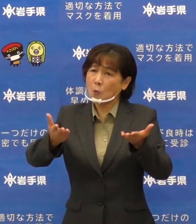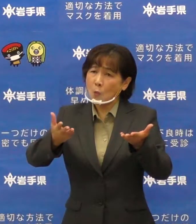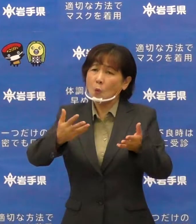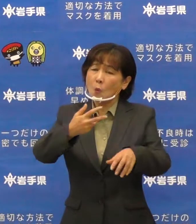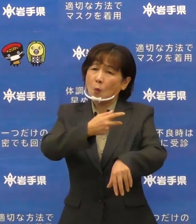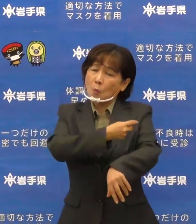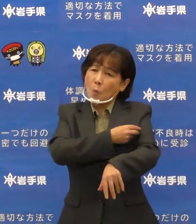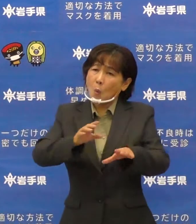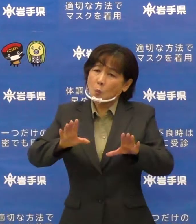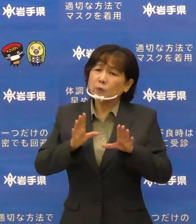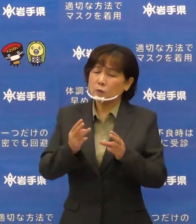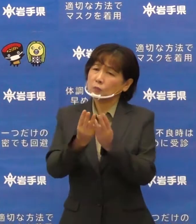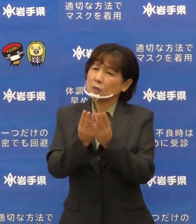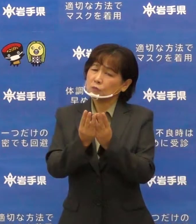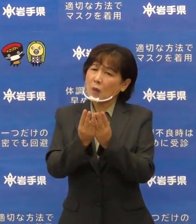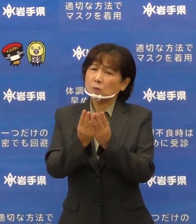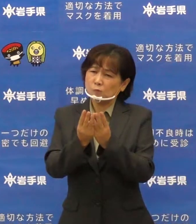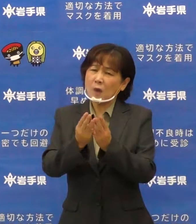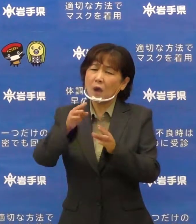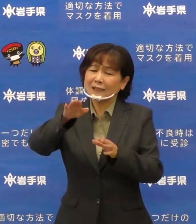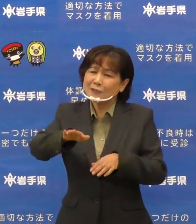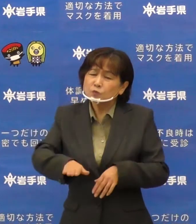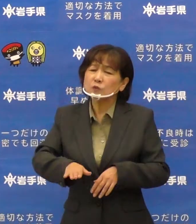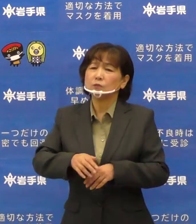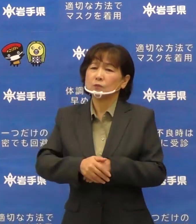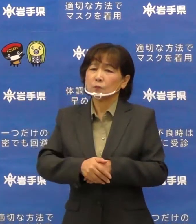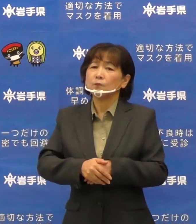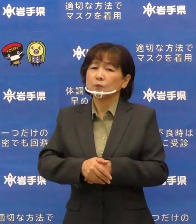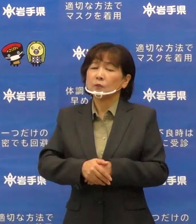長期間にわたってやっていくっていうことはかなり、